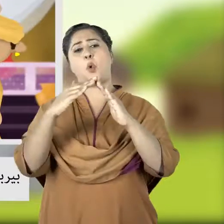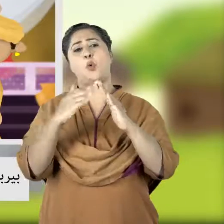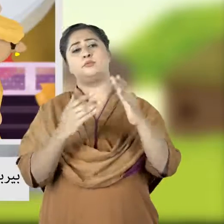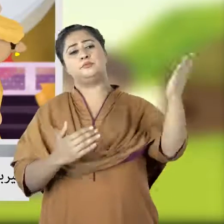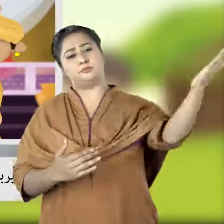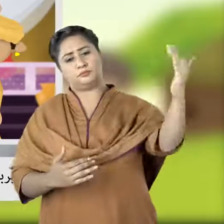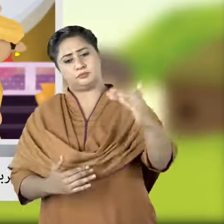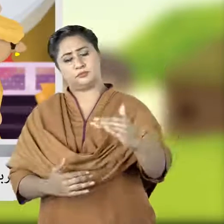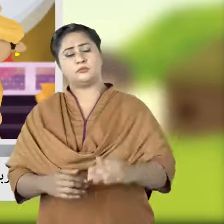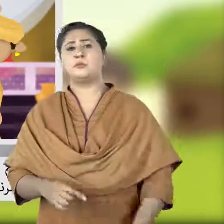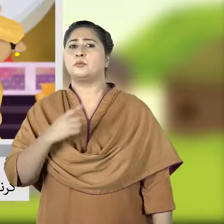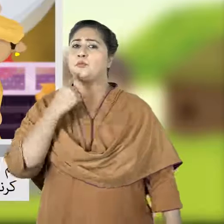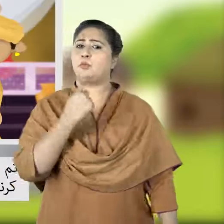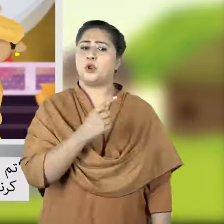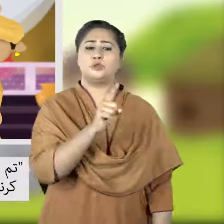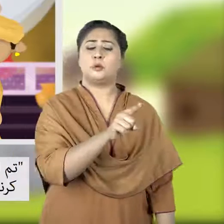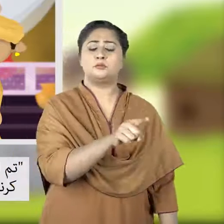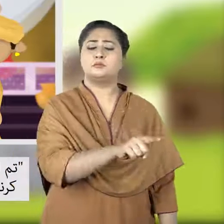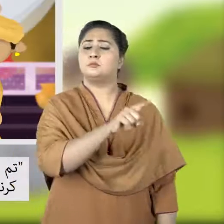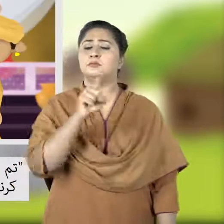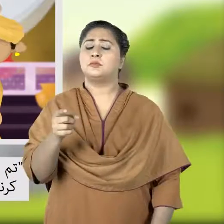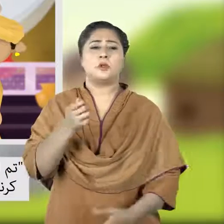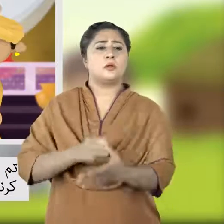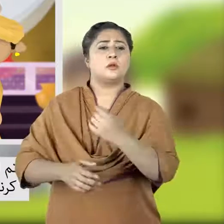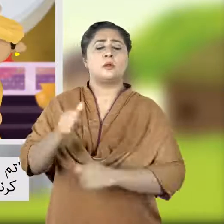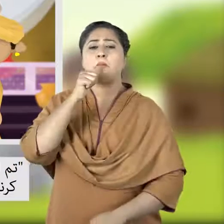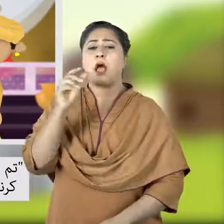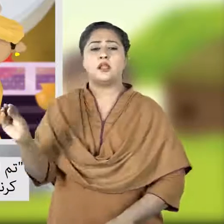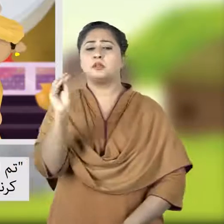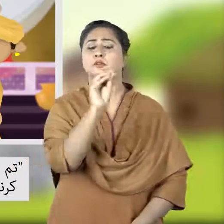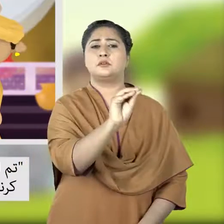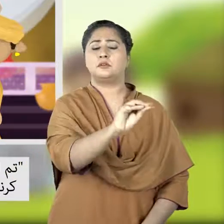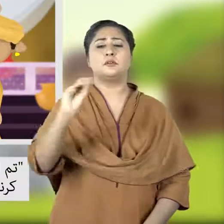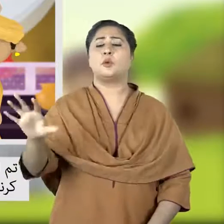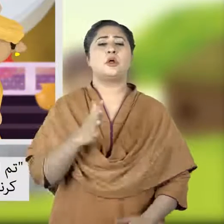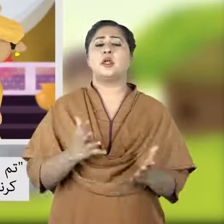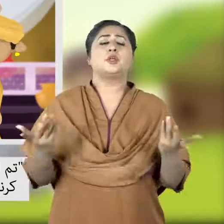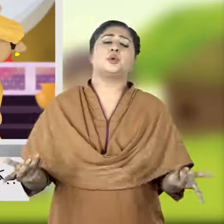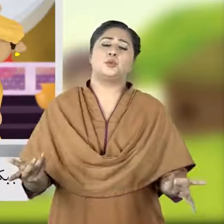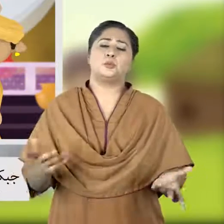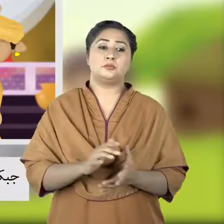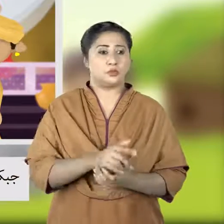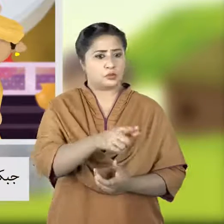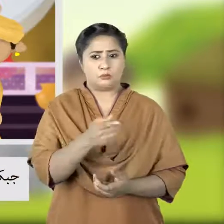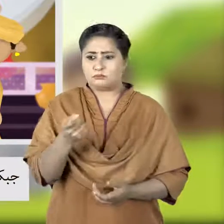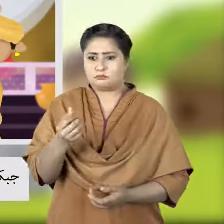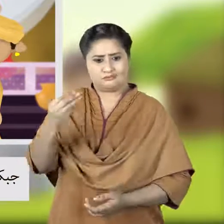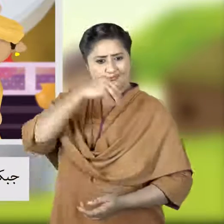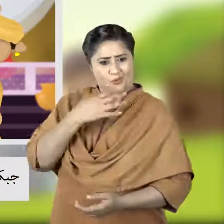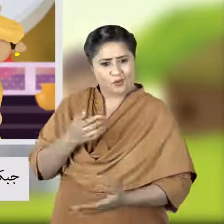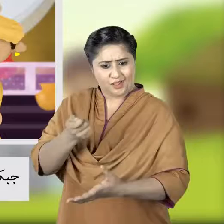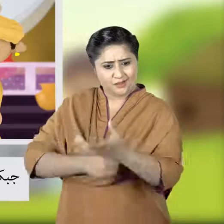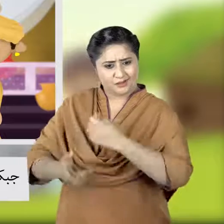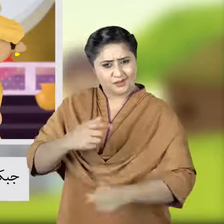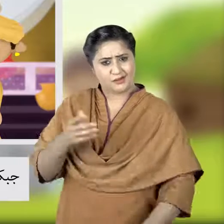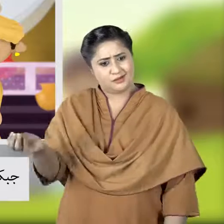اور اس سے پوچھا، تم اس کسان کو کنویں کا پانی کا استعمال کیوں نہیں کرنے دے رہے جبکہ تم نے اسے کنواں فروخت